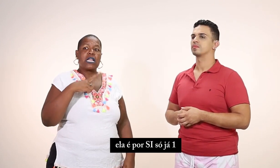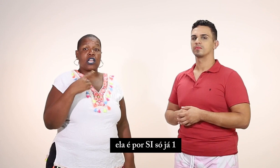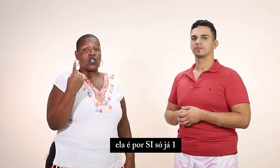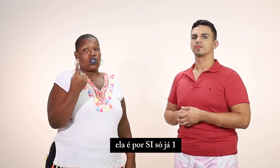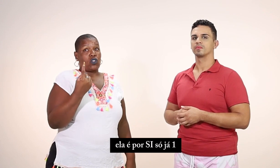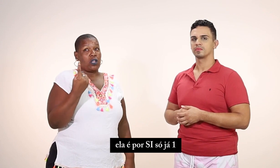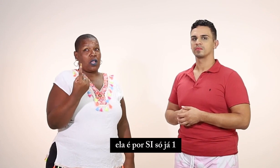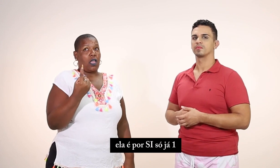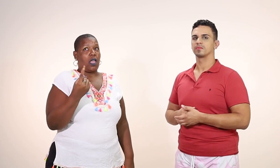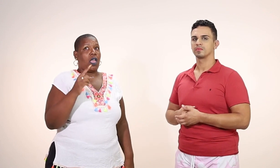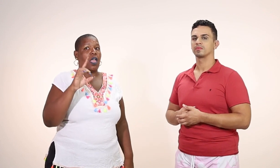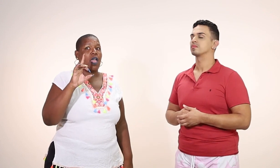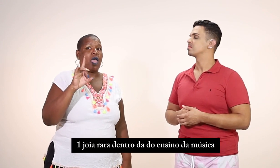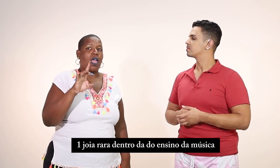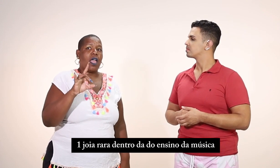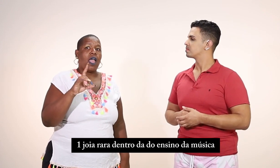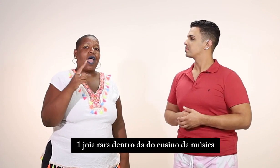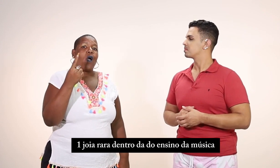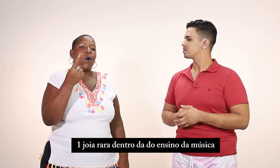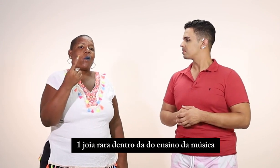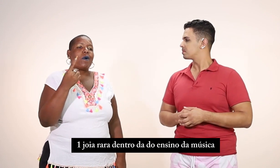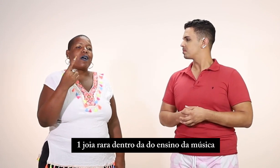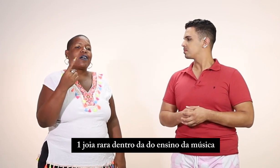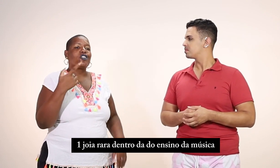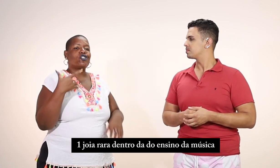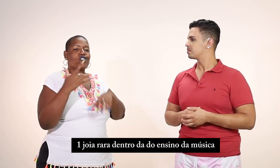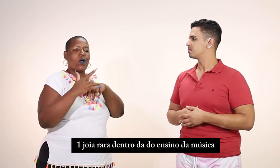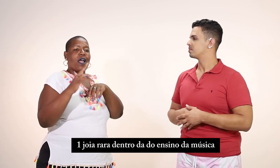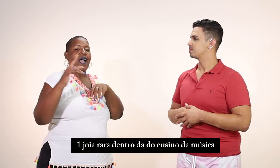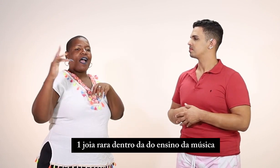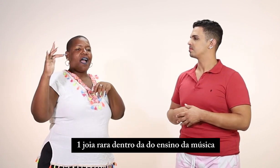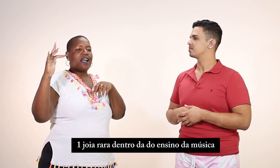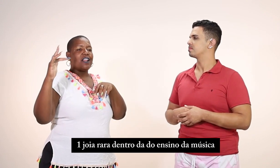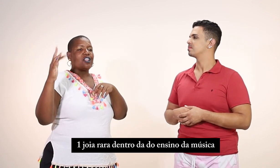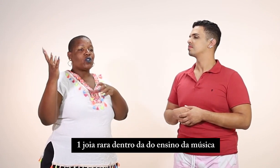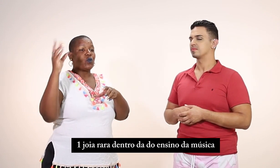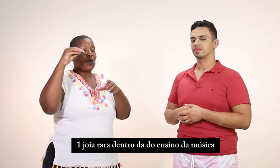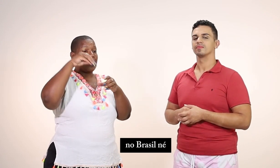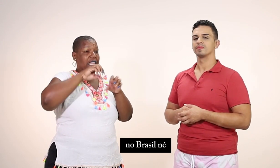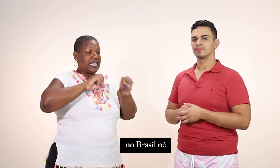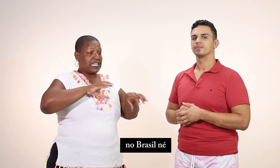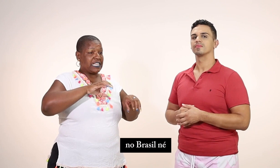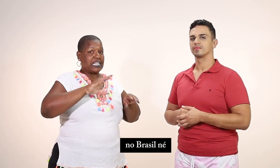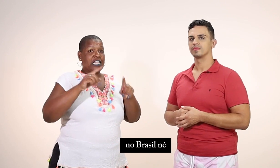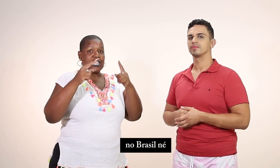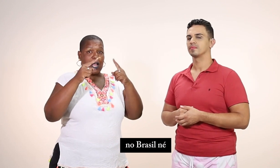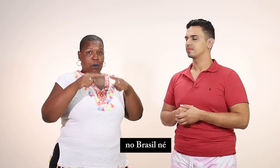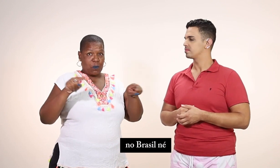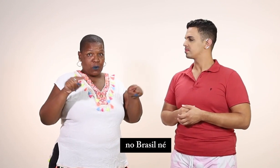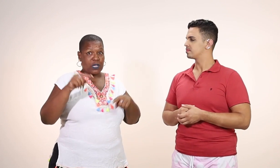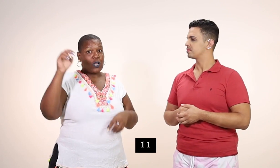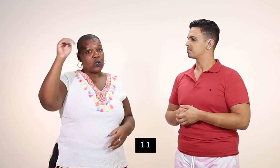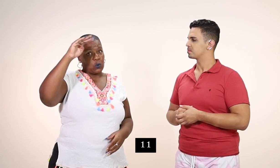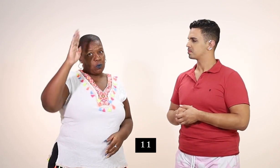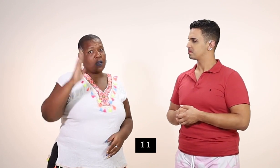já uma joia rara dentro do ensino da música no Brasil, né?